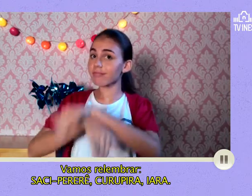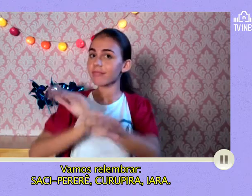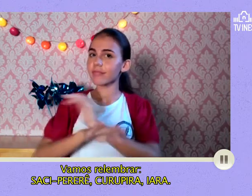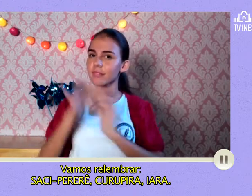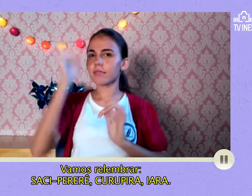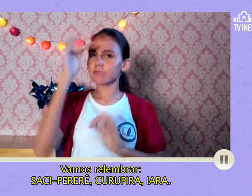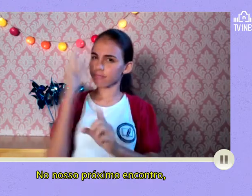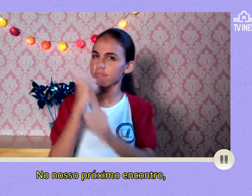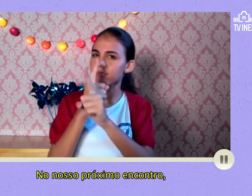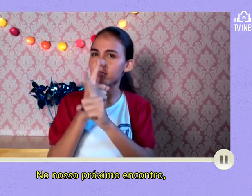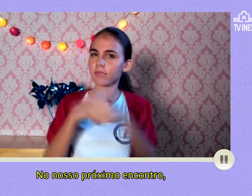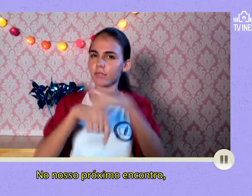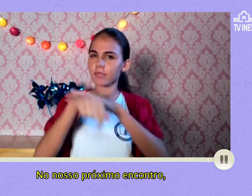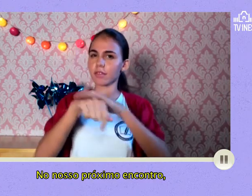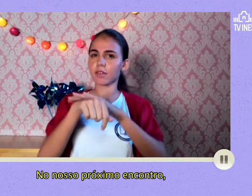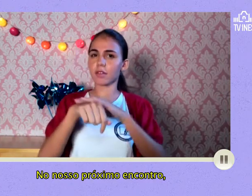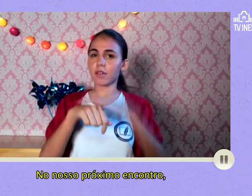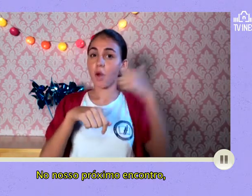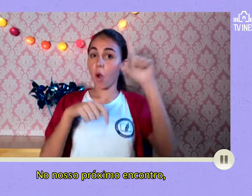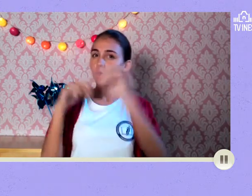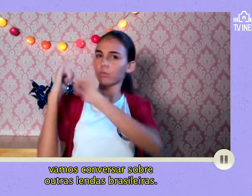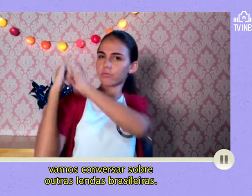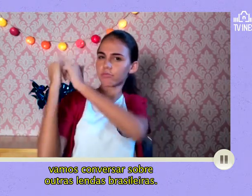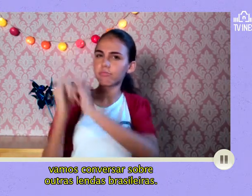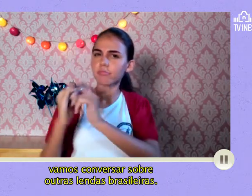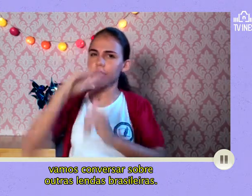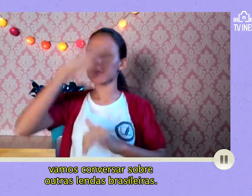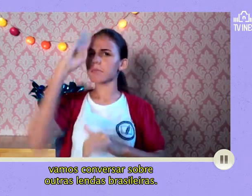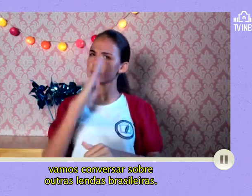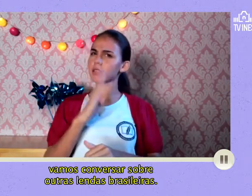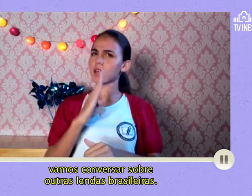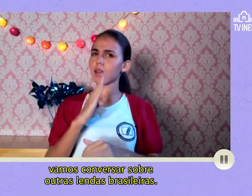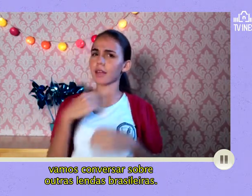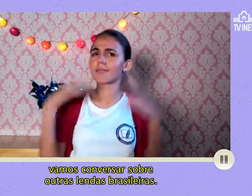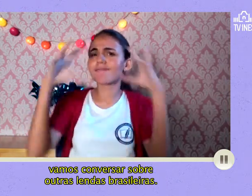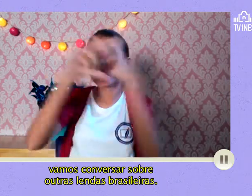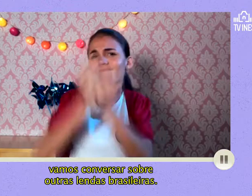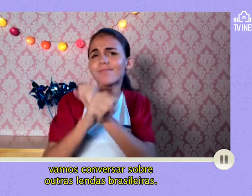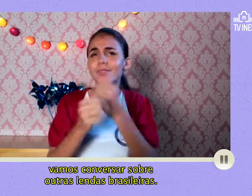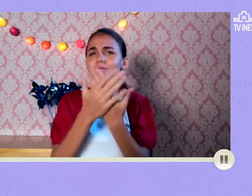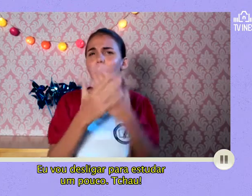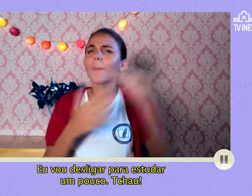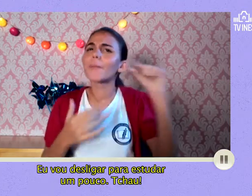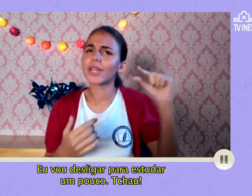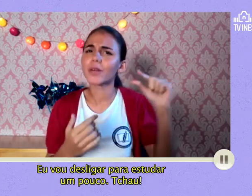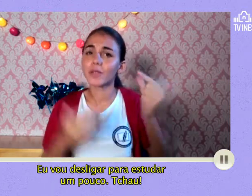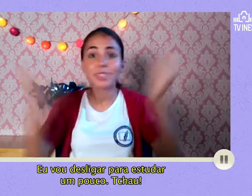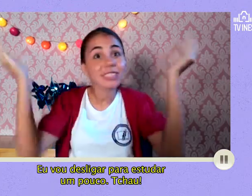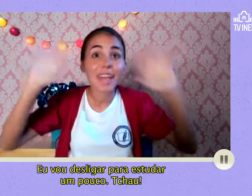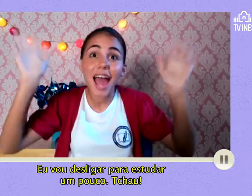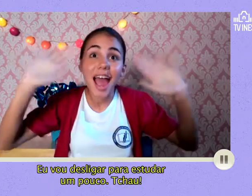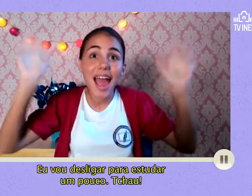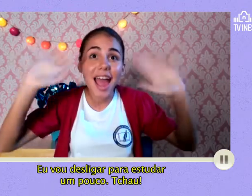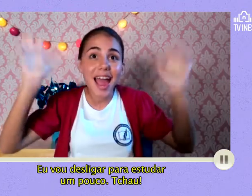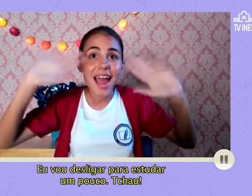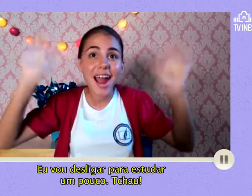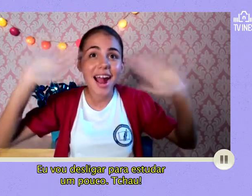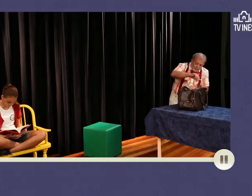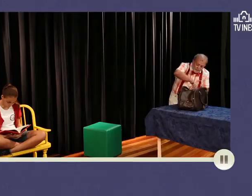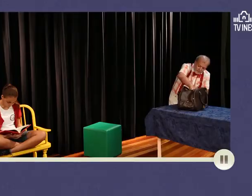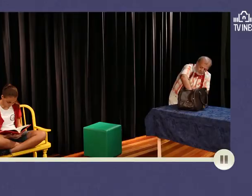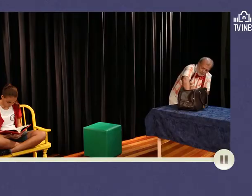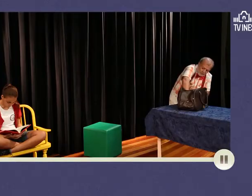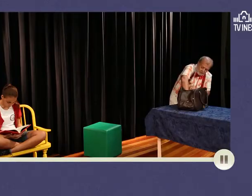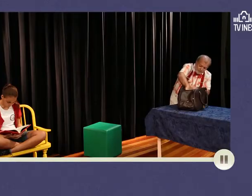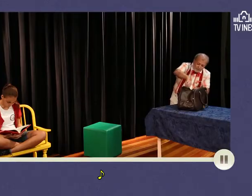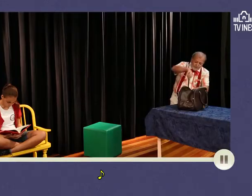Iara. No nosso próximo encontro, vamos conversar sobre outras lendas brasileiras. Eu vou desligar para estudar um pouco. Tchau!